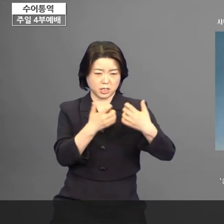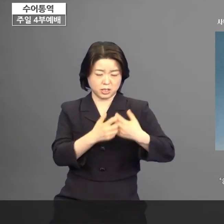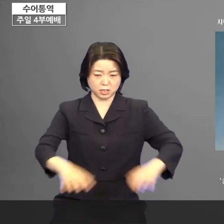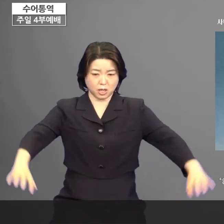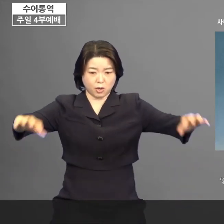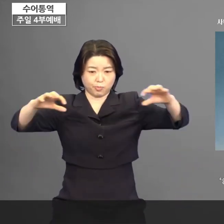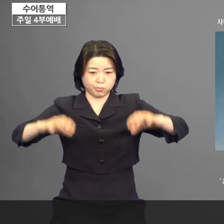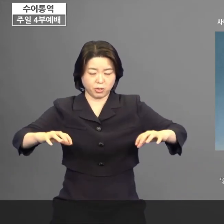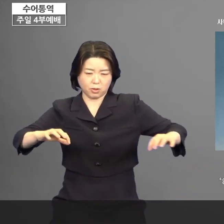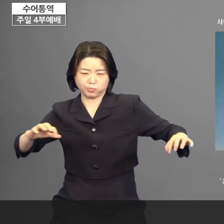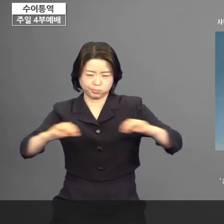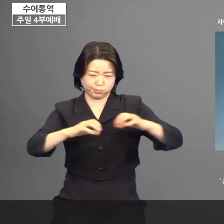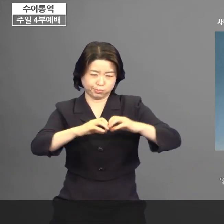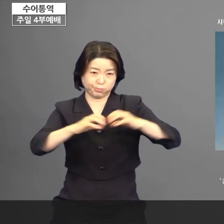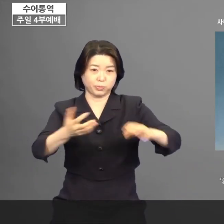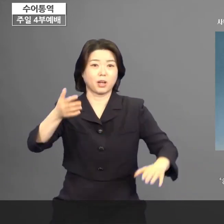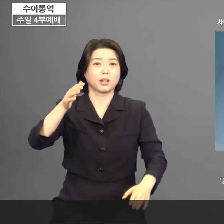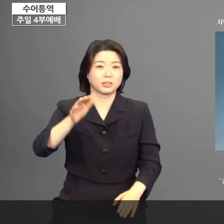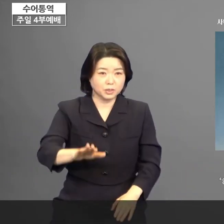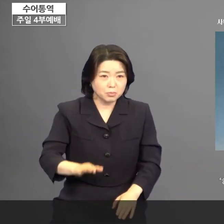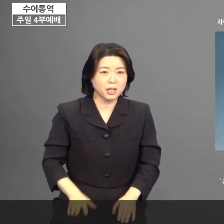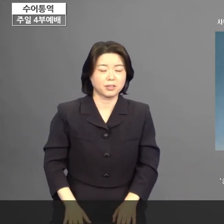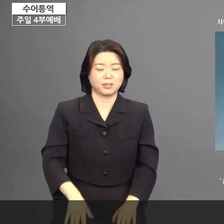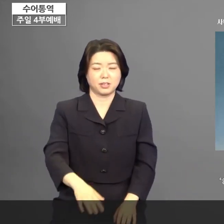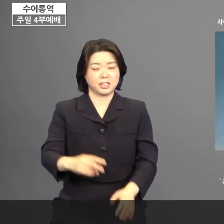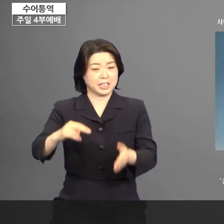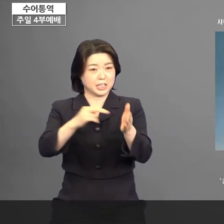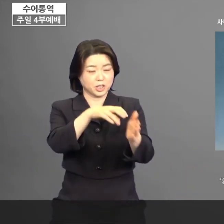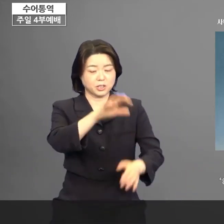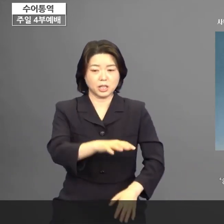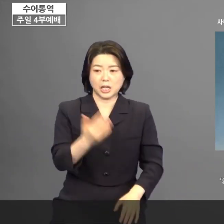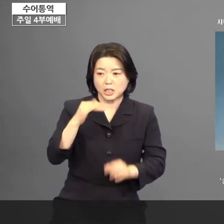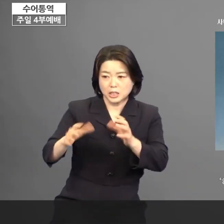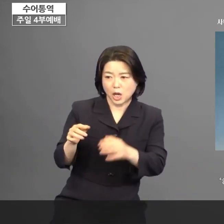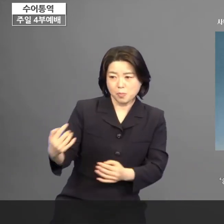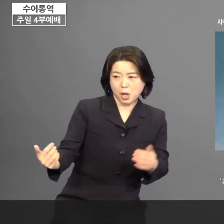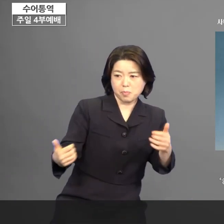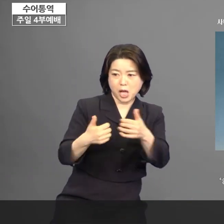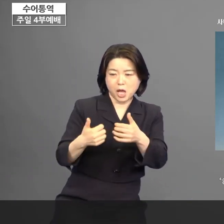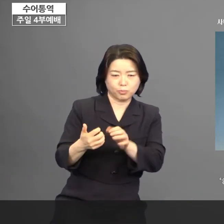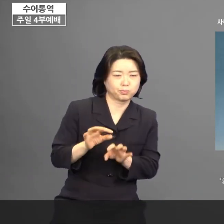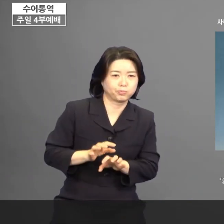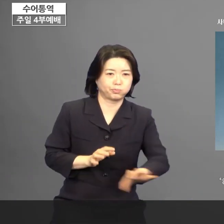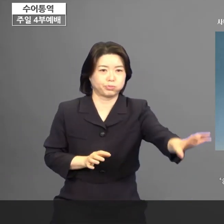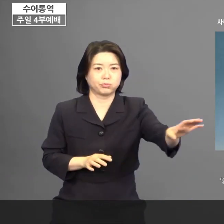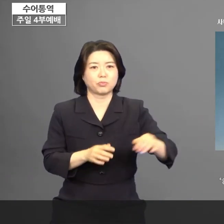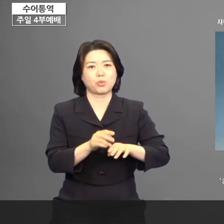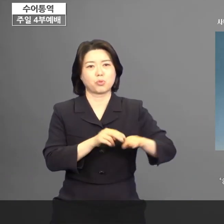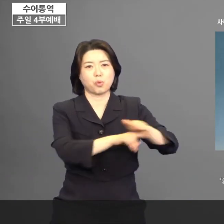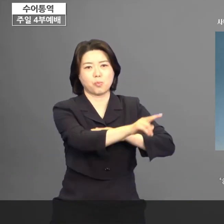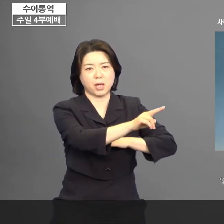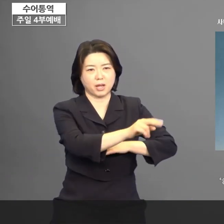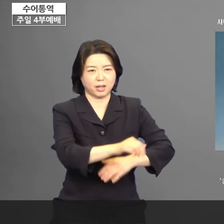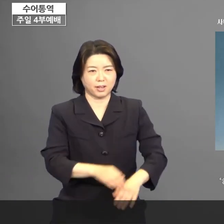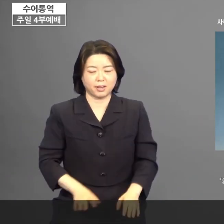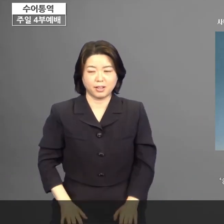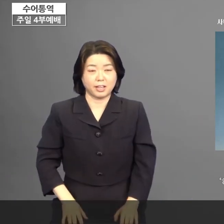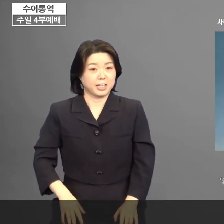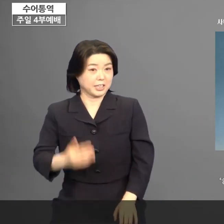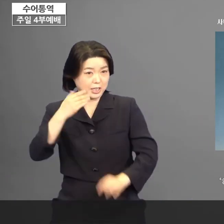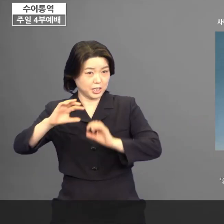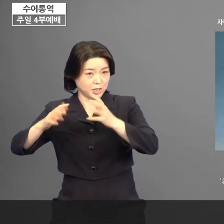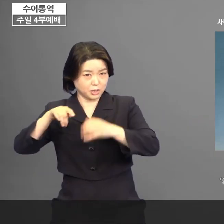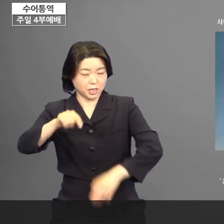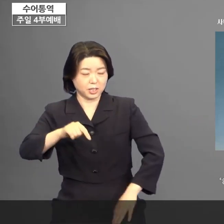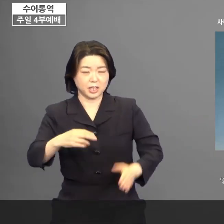맞붙어 싸웠으나 시리아는 이스라엘 앞에서 도망하고 말았다. 다윗은 시리아 군대를 쳐서